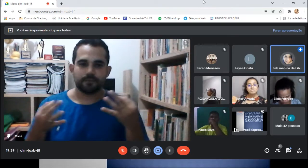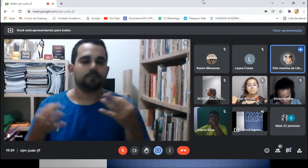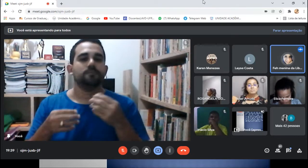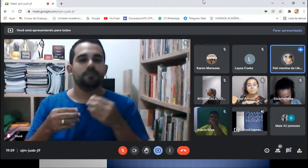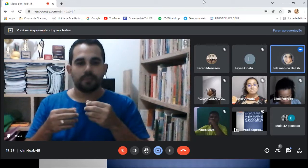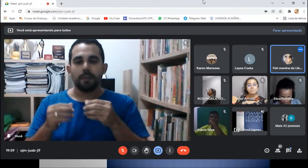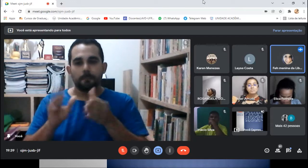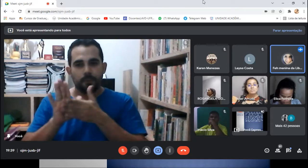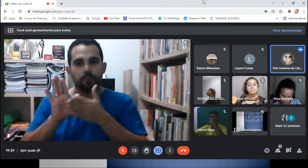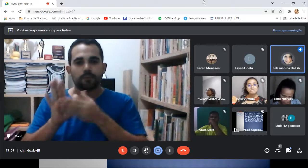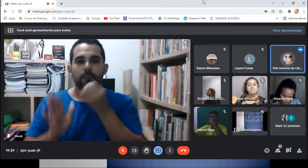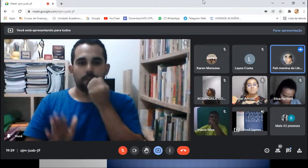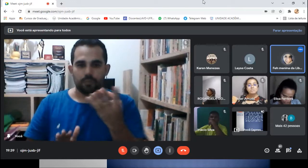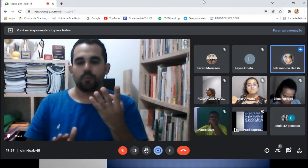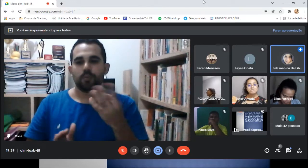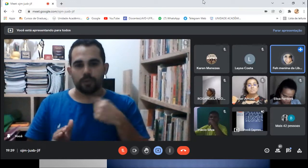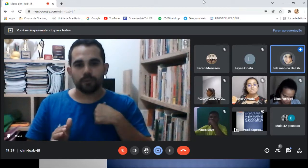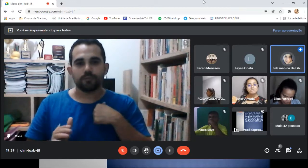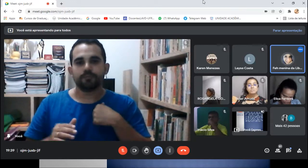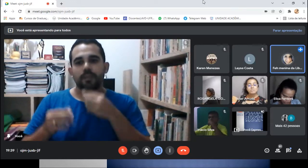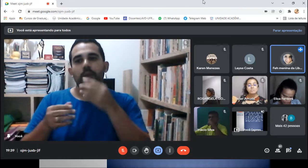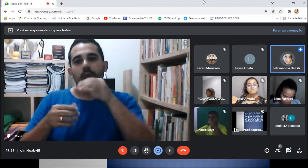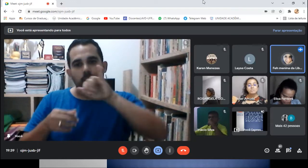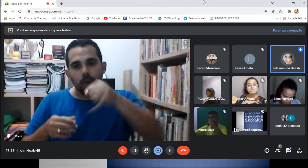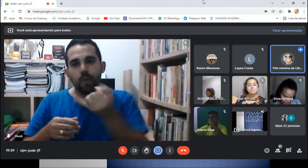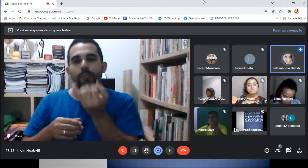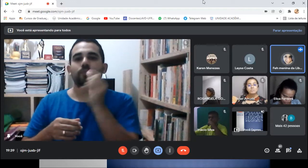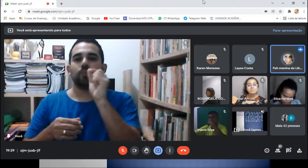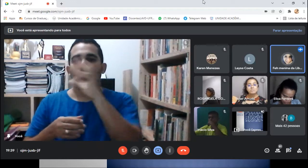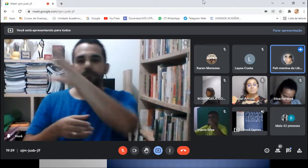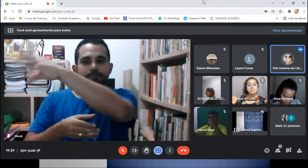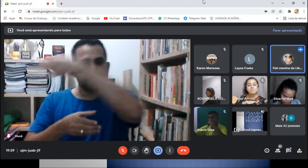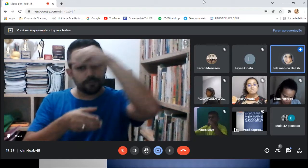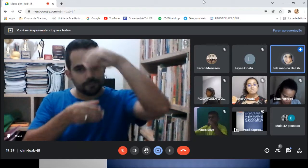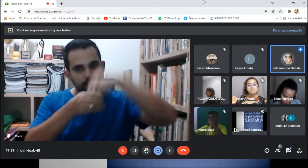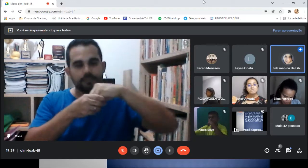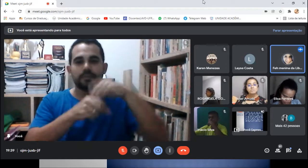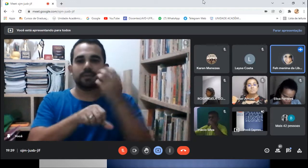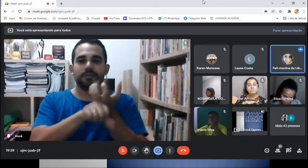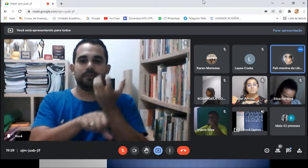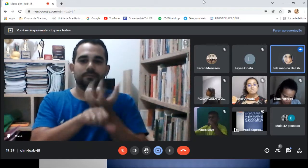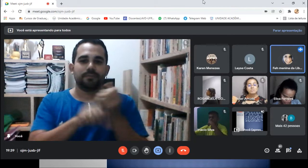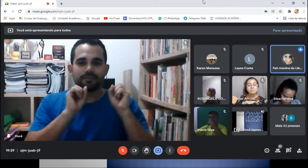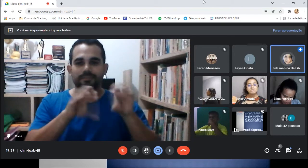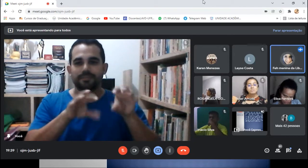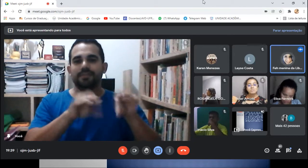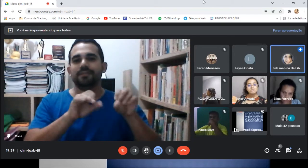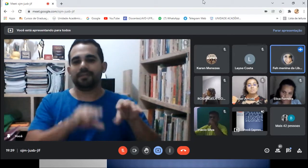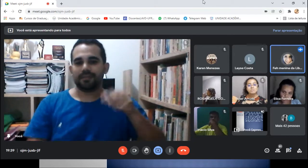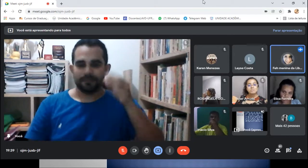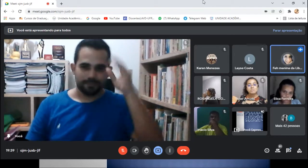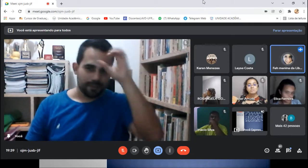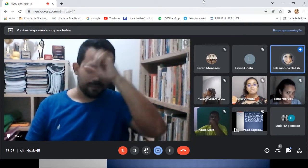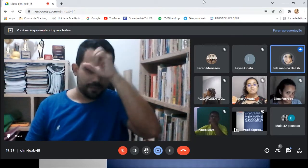parâmetros para o estudo da fonética e fonologia. Eu acho muito bom essa pesquisa dele e aproveito aqui já para trazer para vocês, para a disciplina